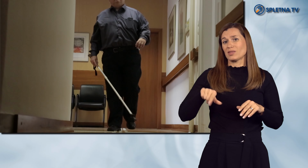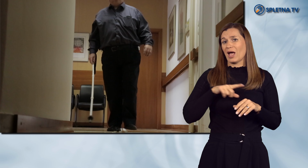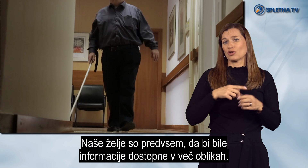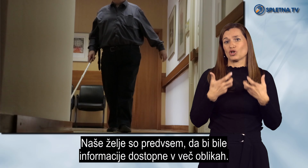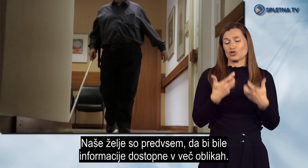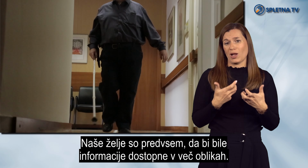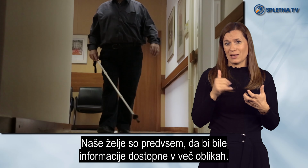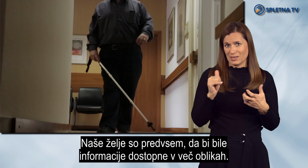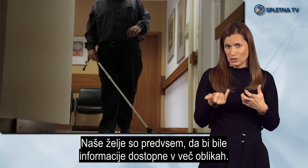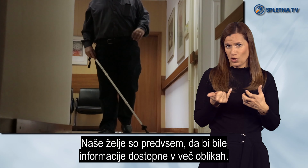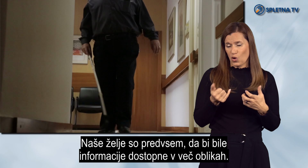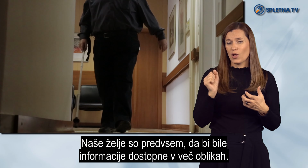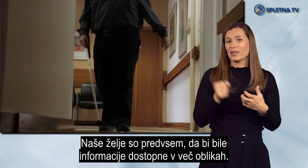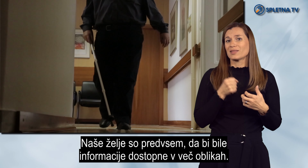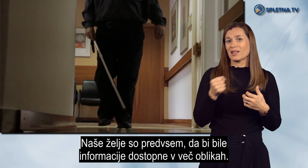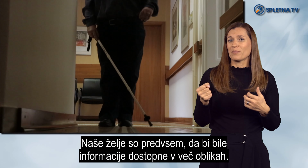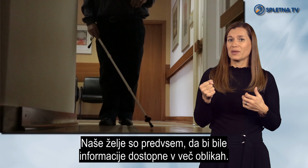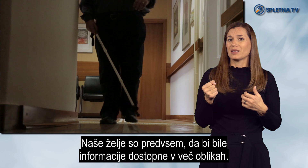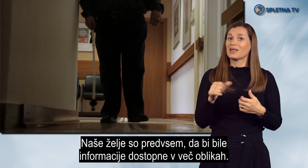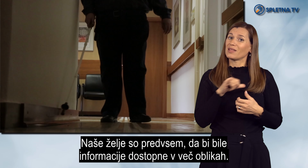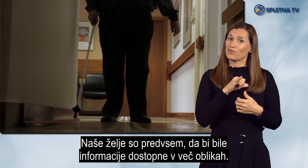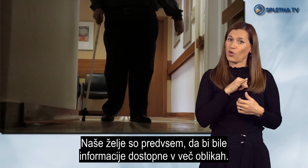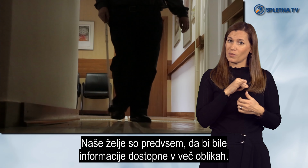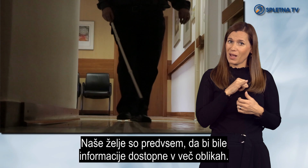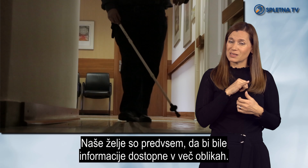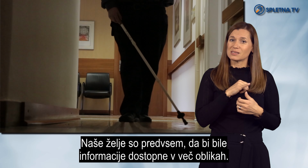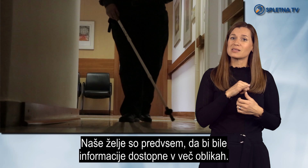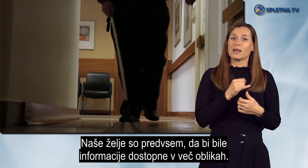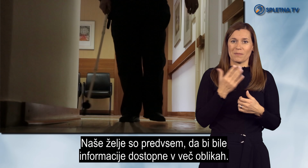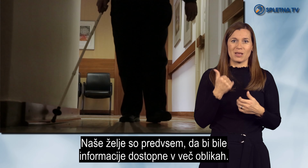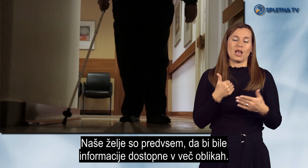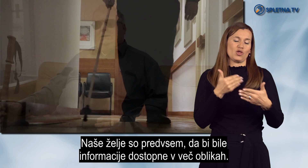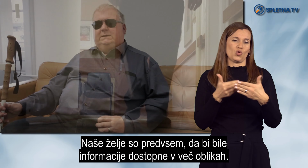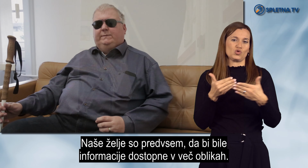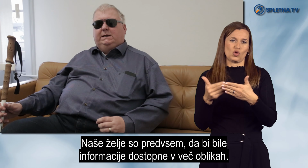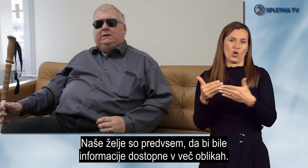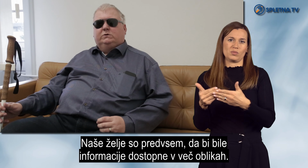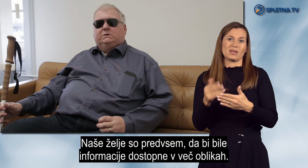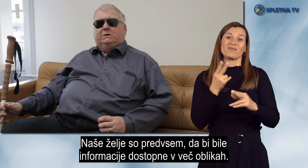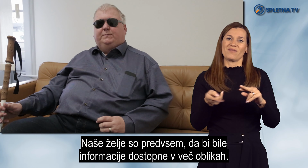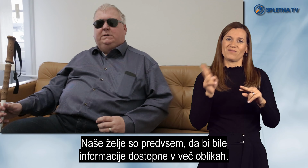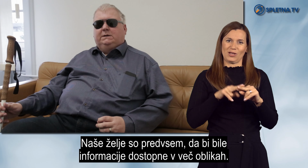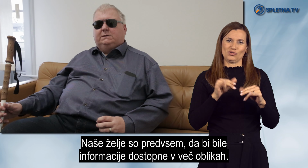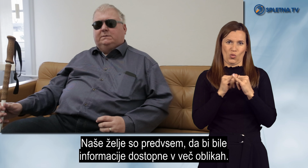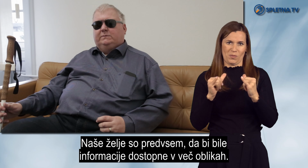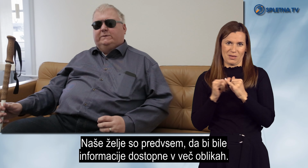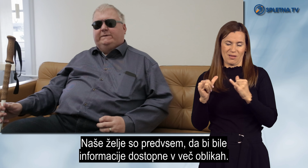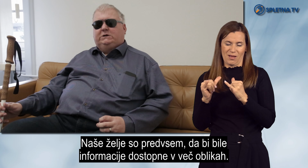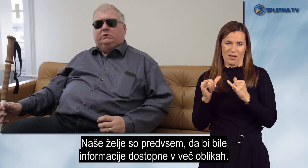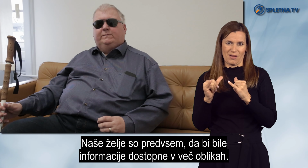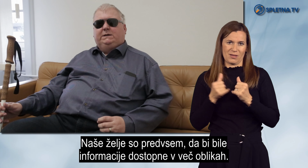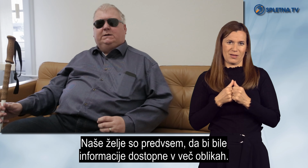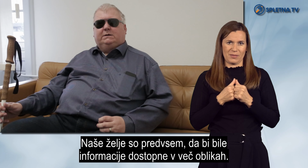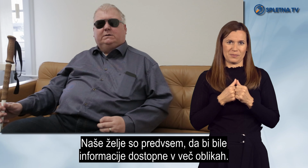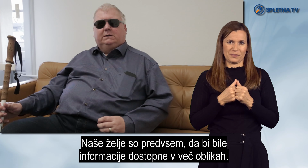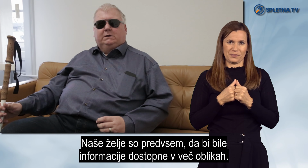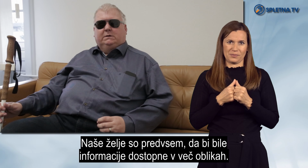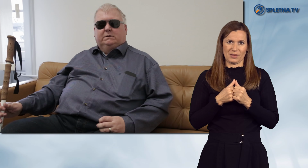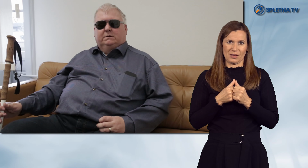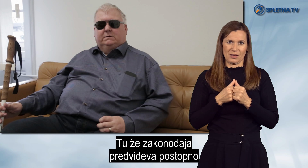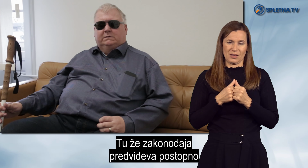zaposlovanju. Ja, naše želje so predvsem to, da bi informacije bile dostopne v večjih